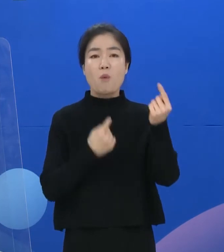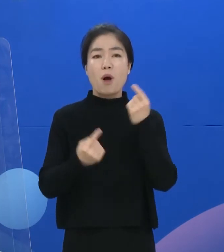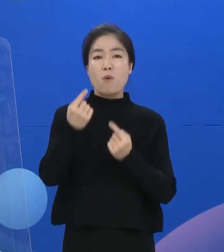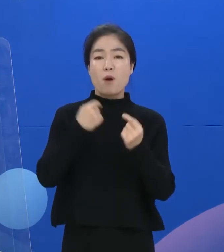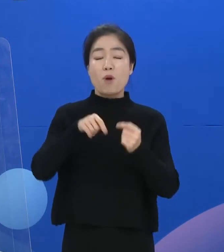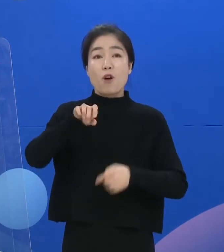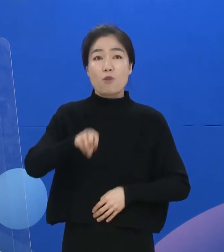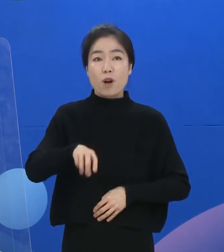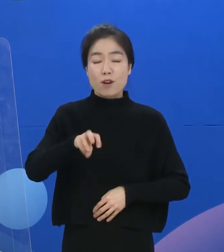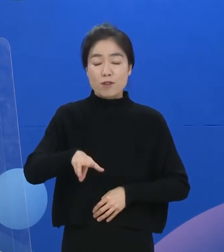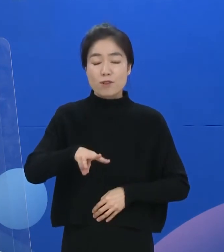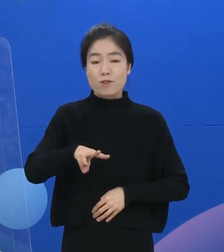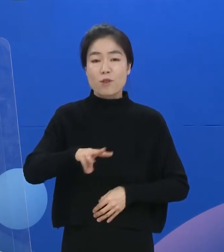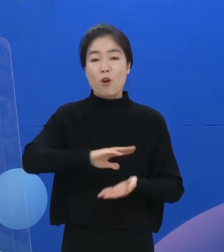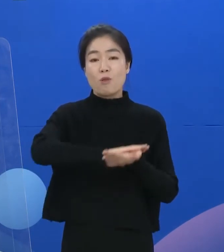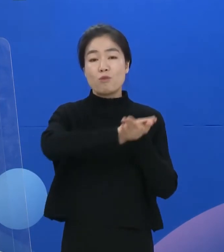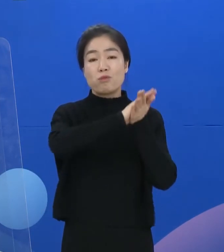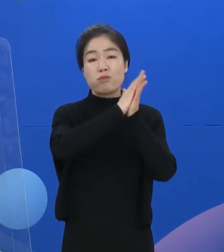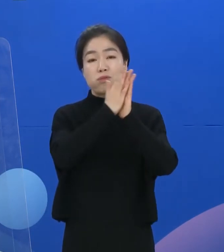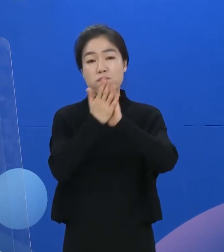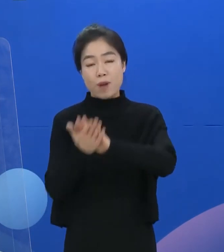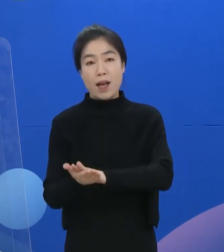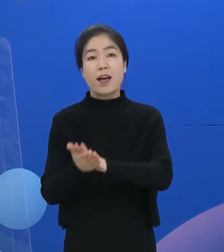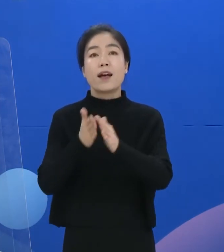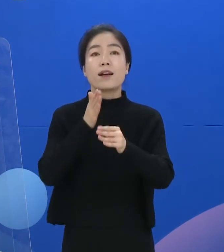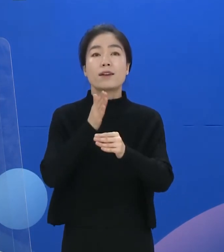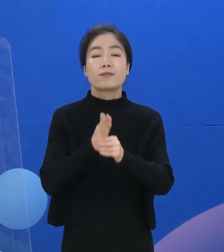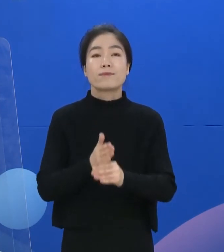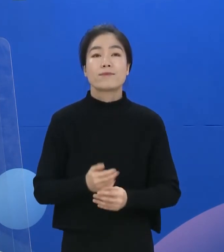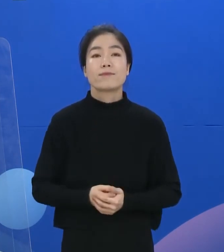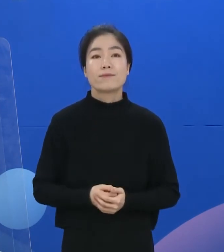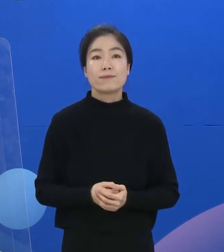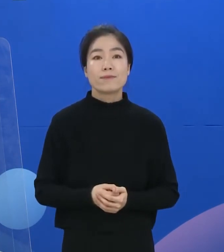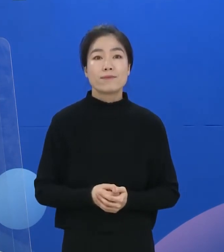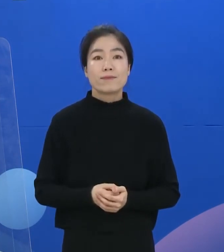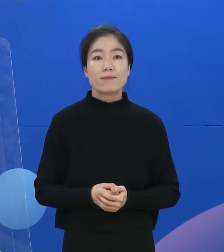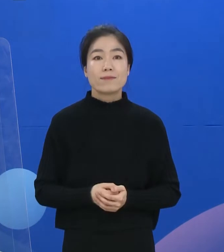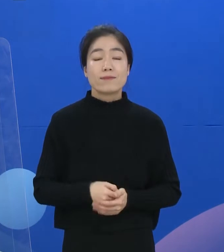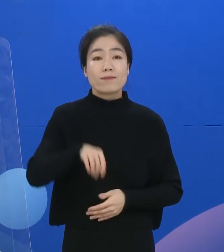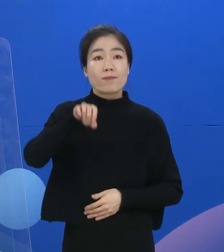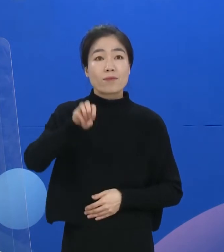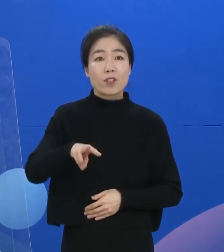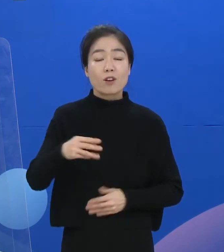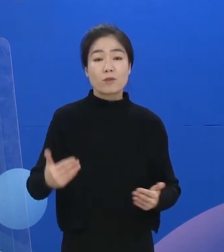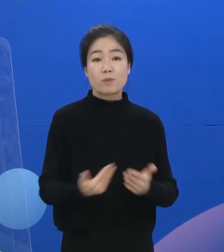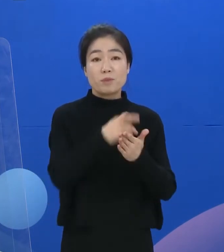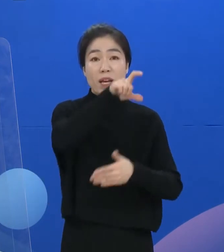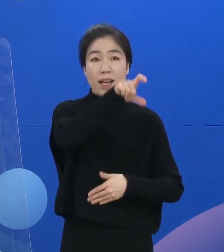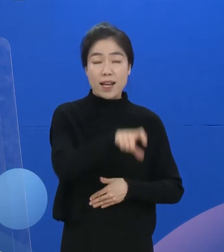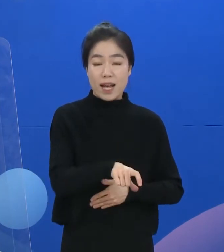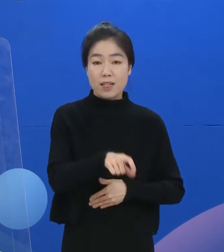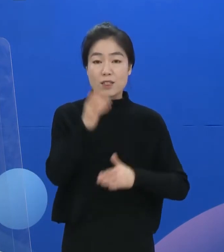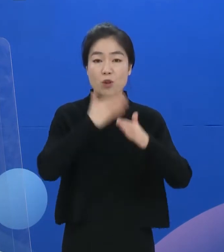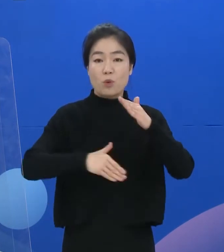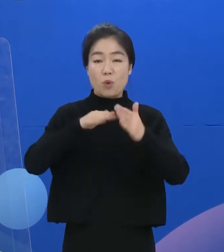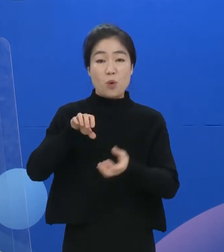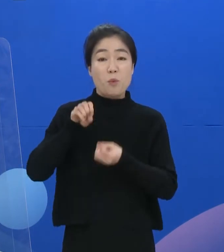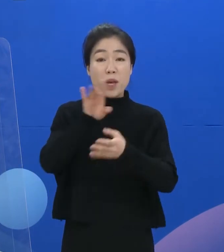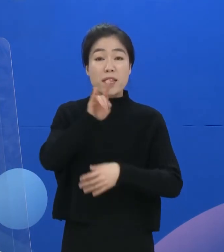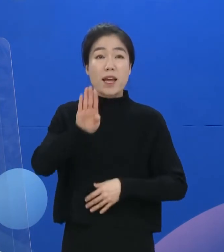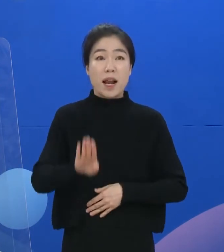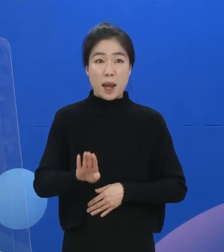노사 상생 도시로 탈바꿈하면서 사랑과 기업이 찾아오는 광주로 대전 아니